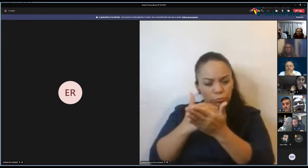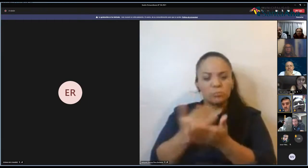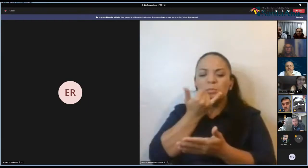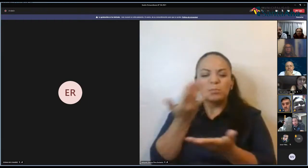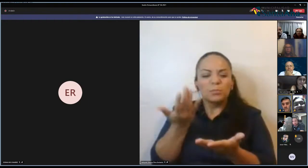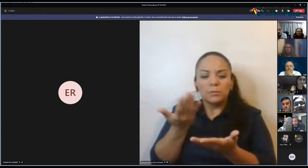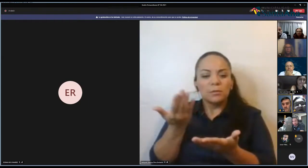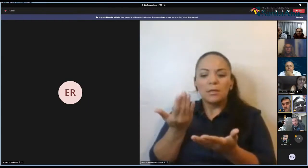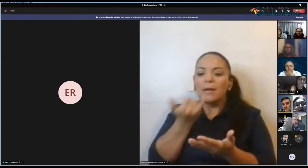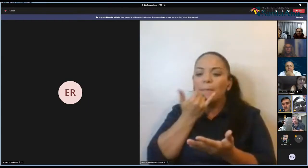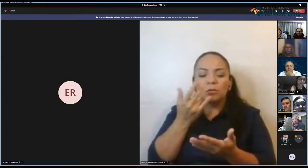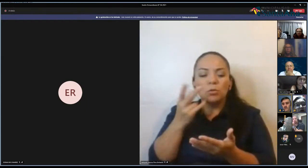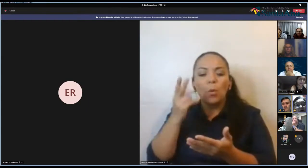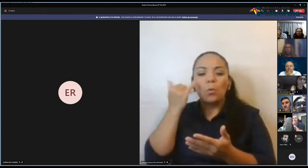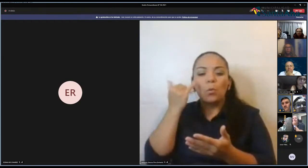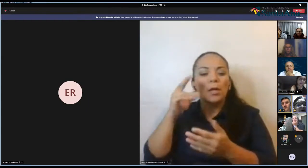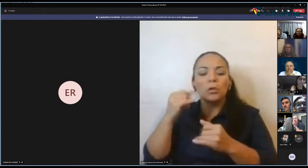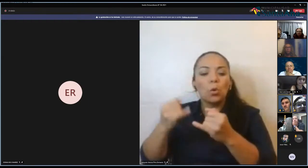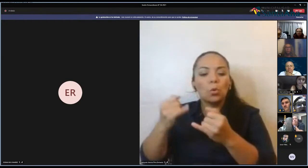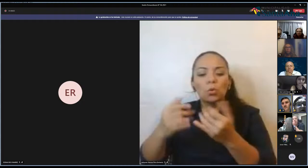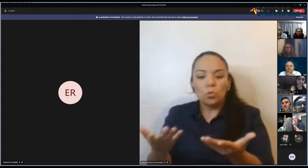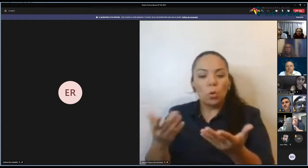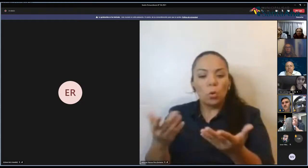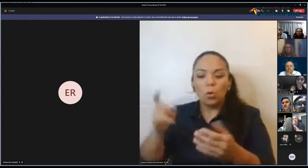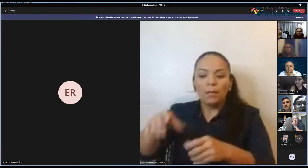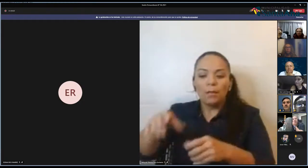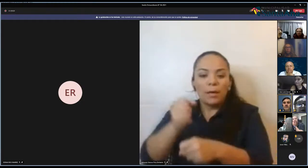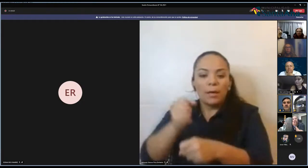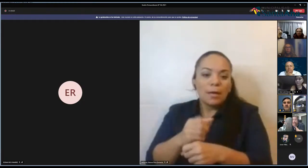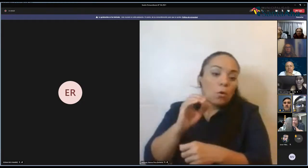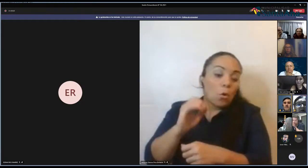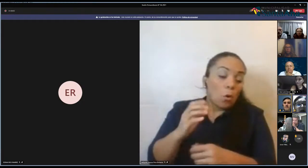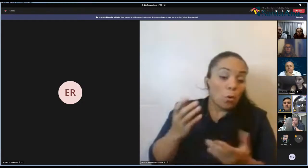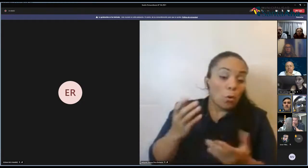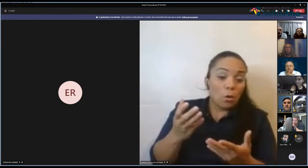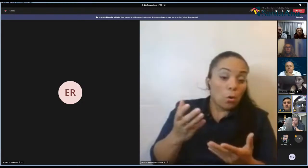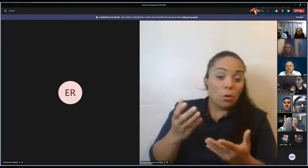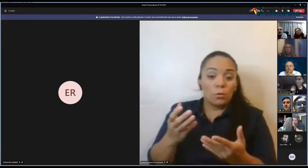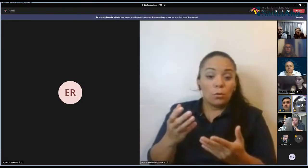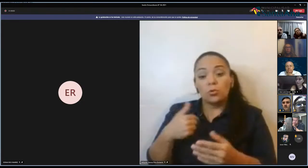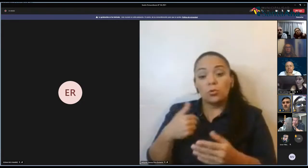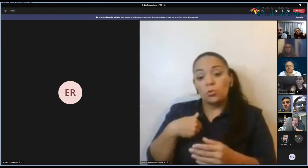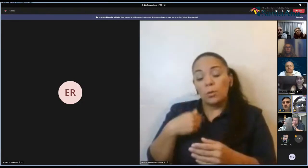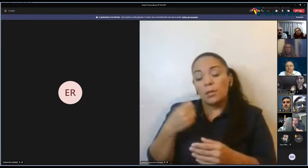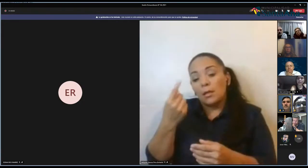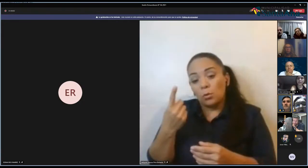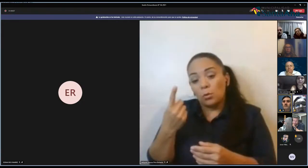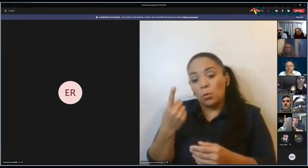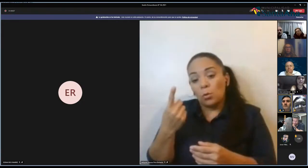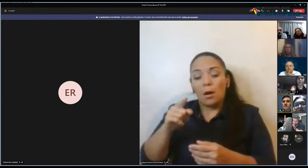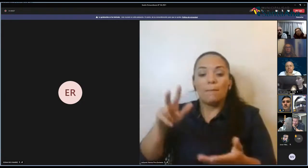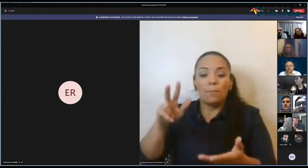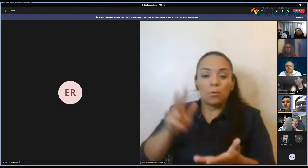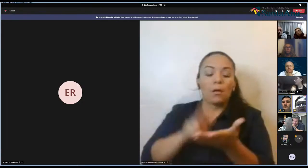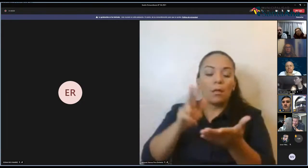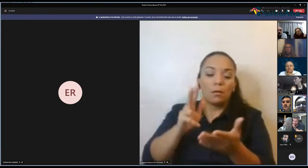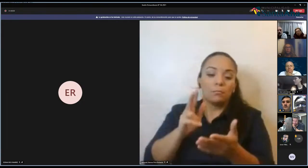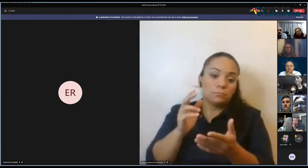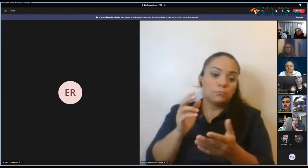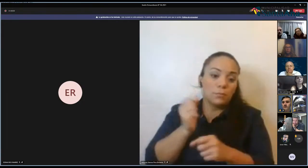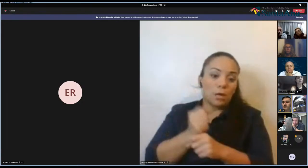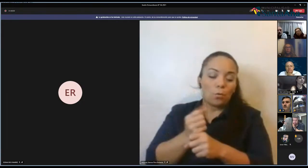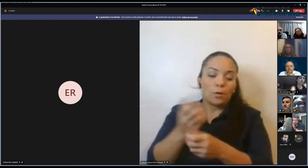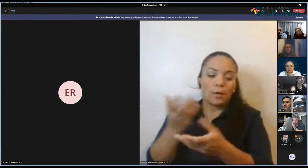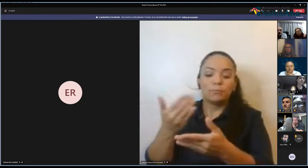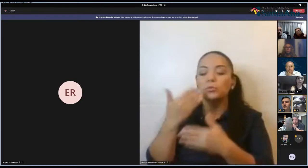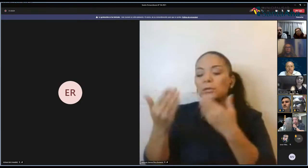hasta dónde se tenía que hacer o hasta dónde estaba según entiendo aprobado hacer la obra muchas gracias señora